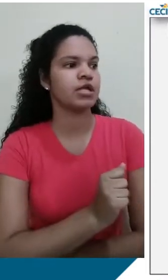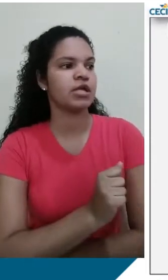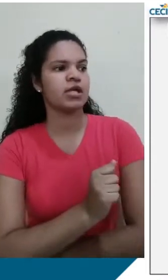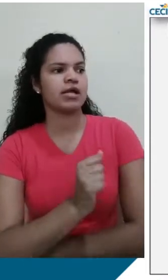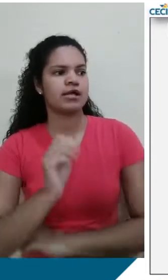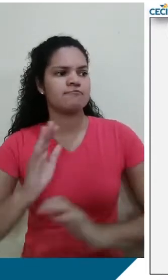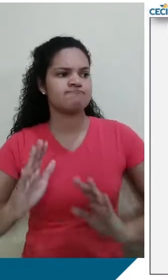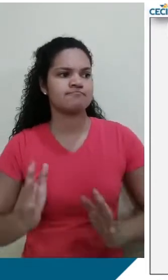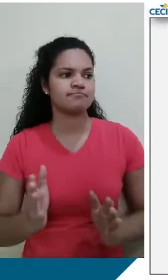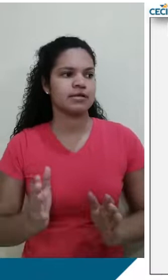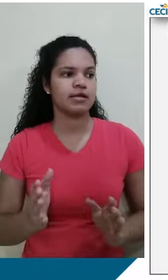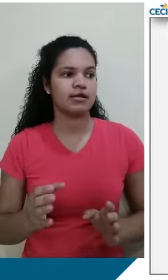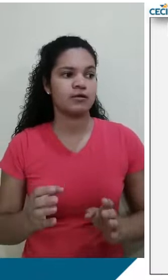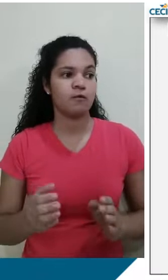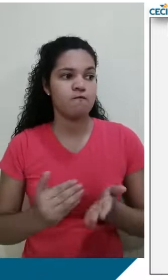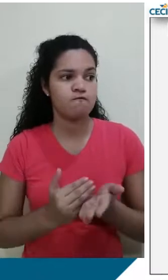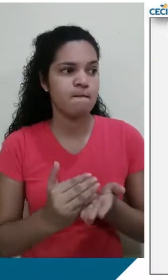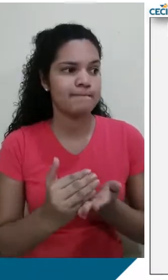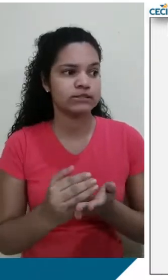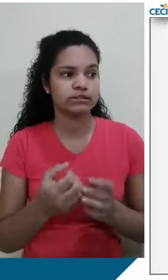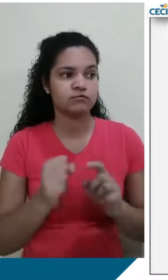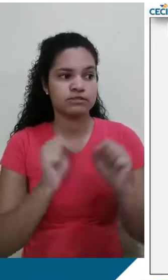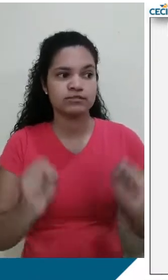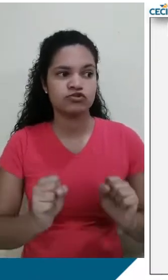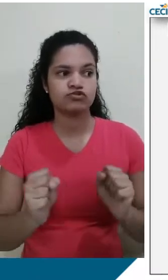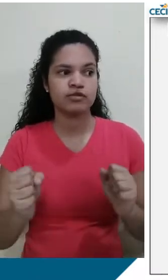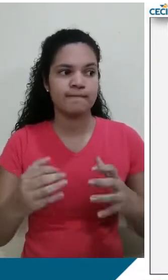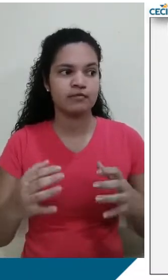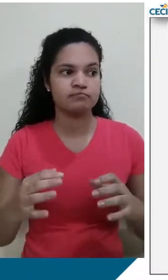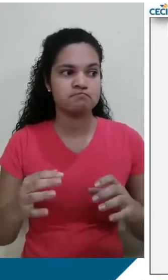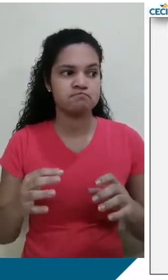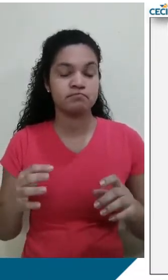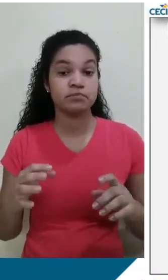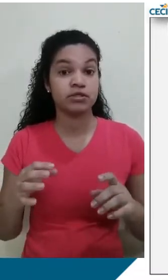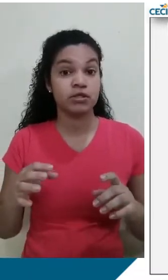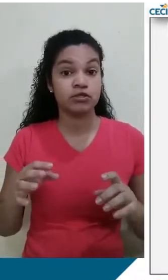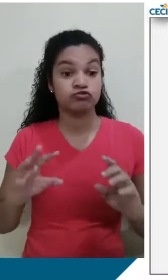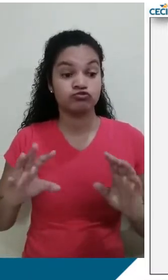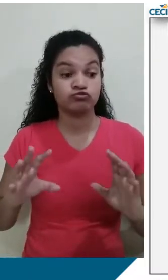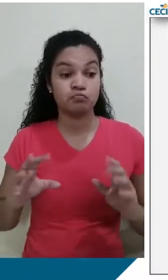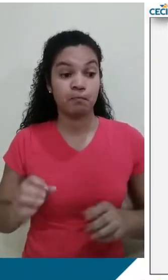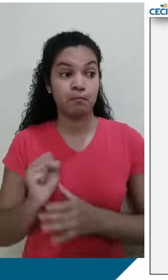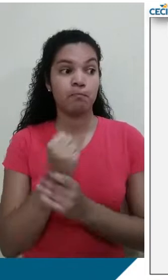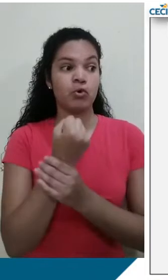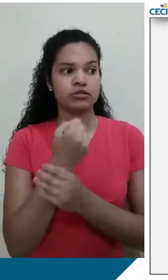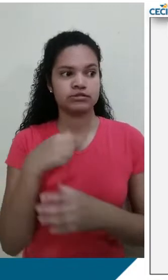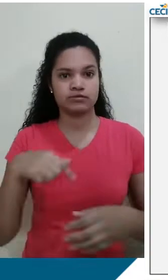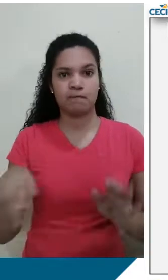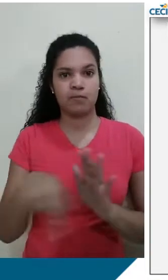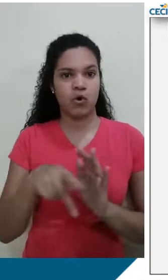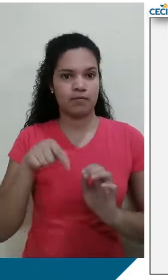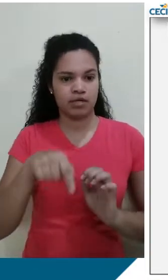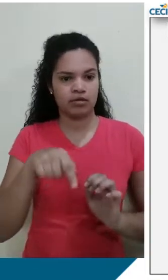definição, é o ser que vai abrigar o parasita, no caso da questão, bactérias. Um exemplo dessa estratégia proposta na